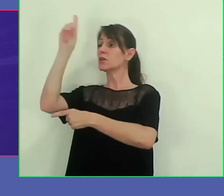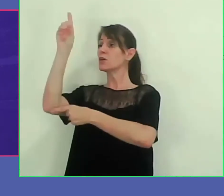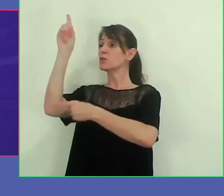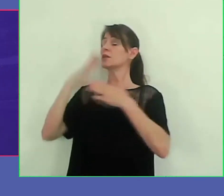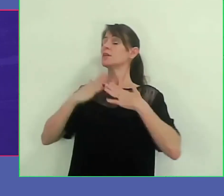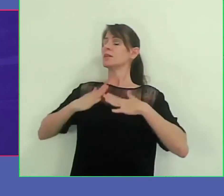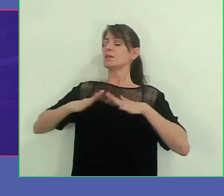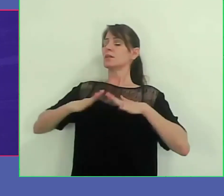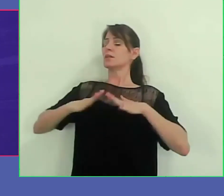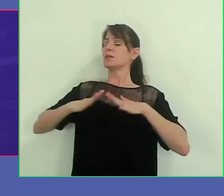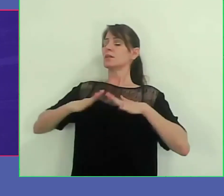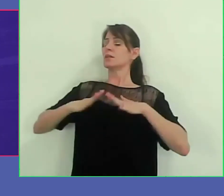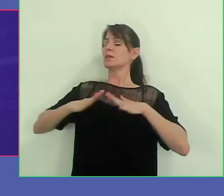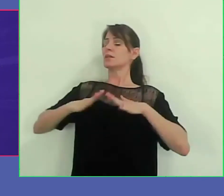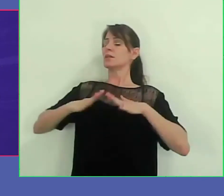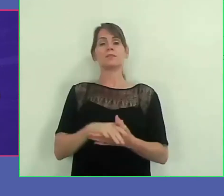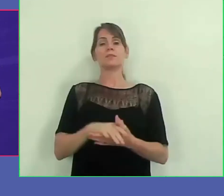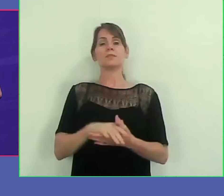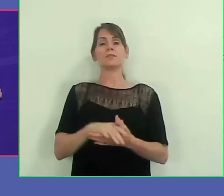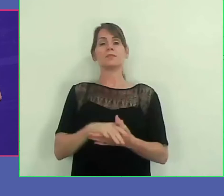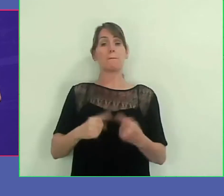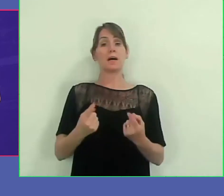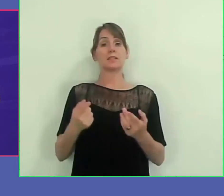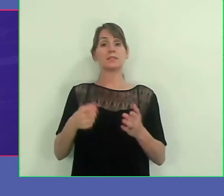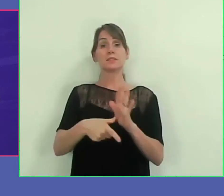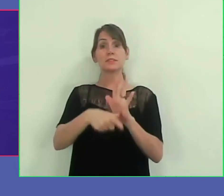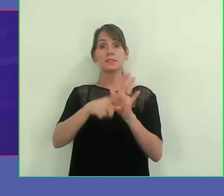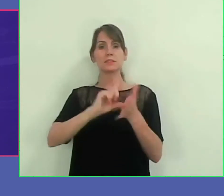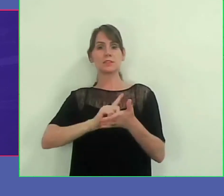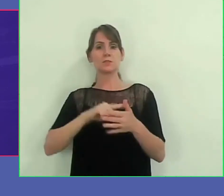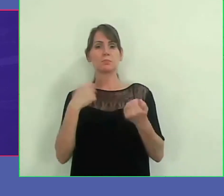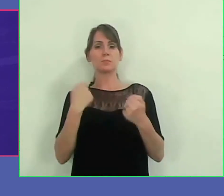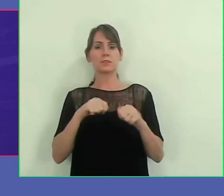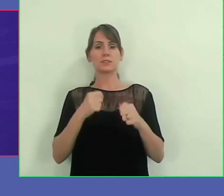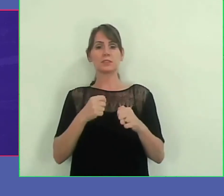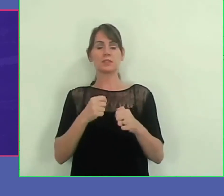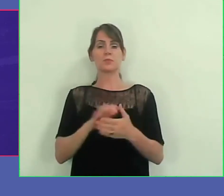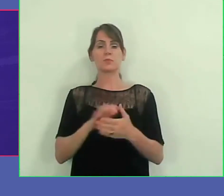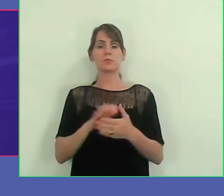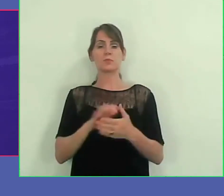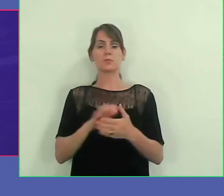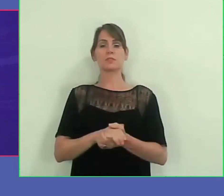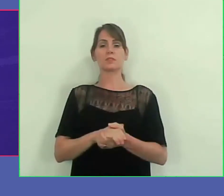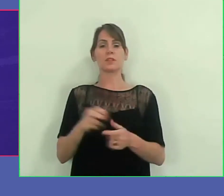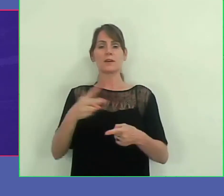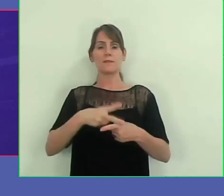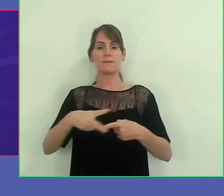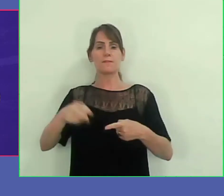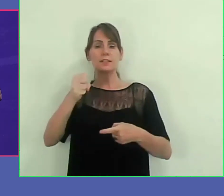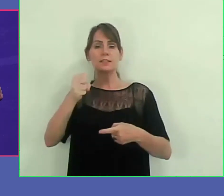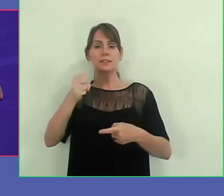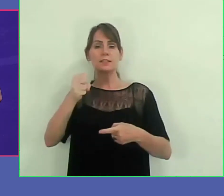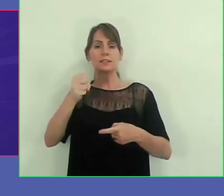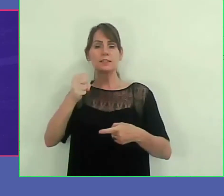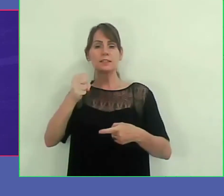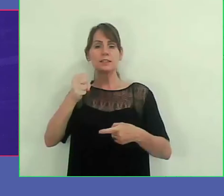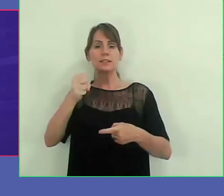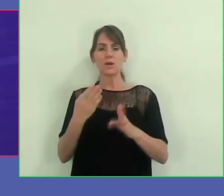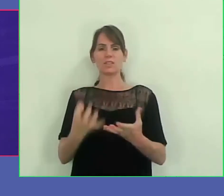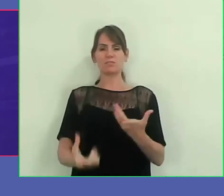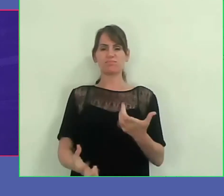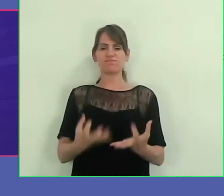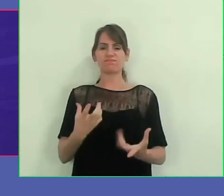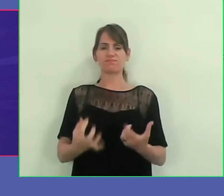mas antes nós vamos derrotar as portas do Hades. Nós vamos derrotar o poder das